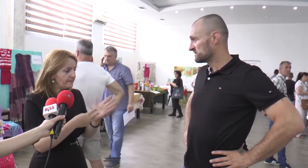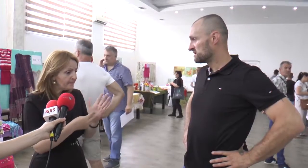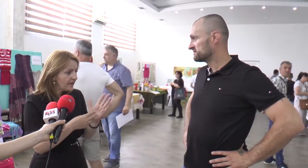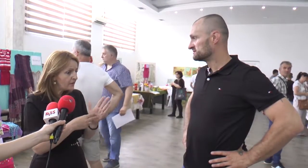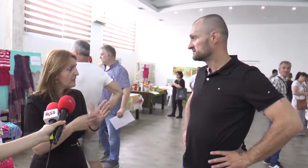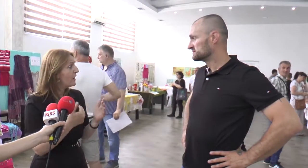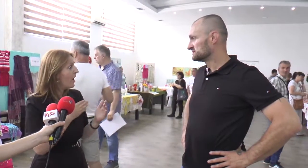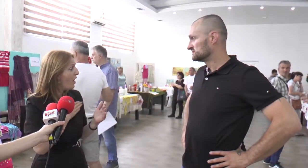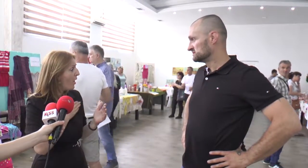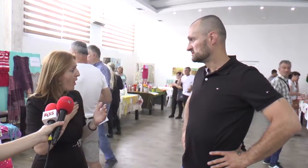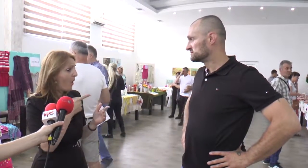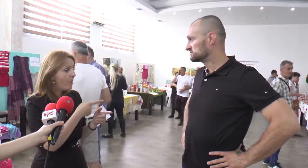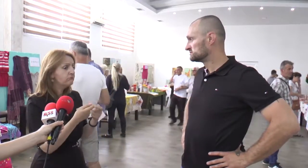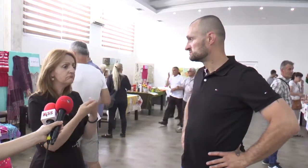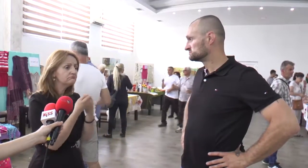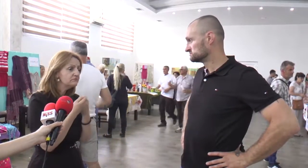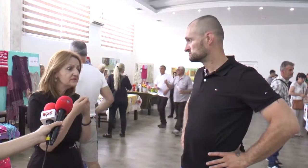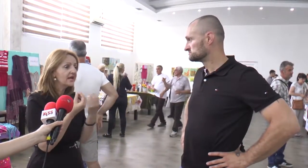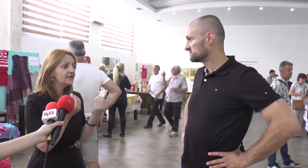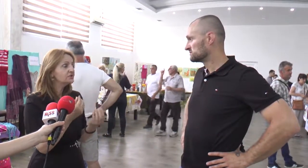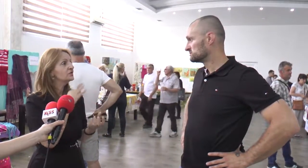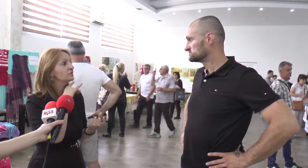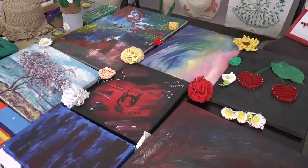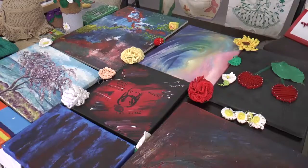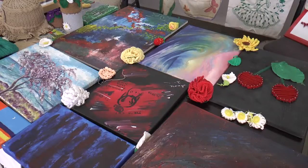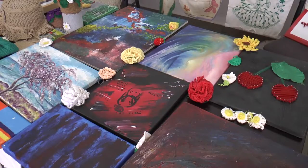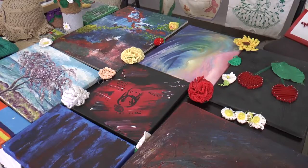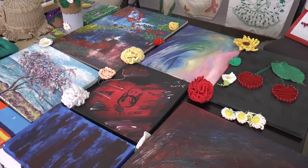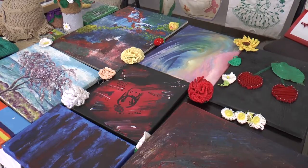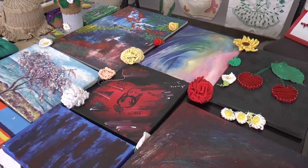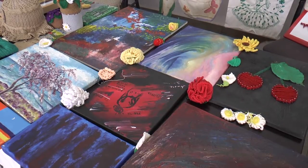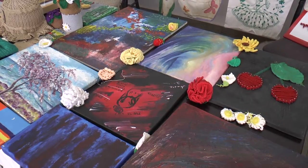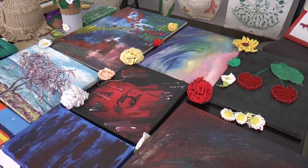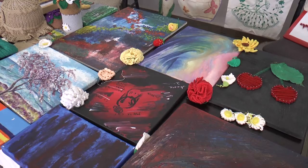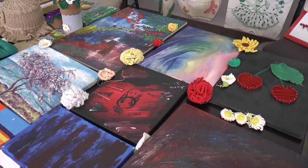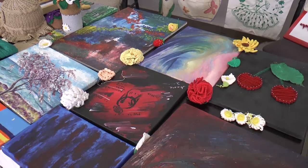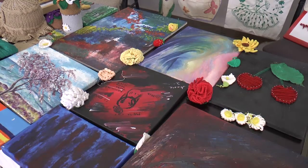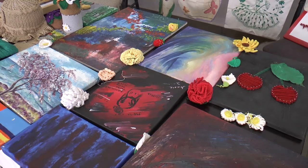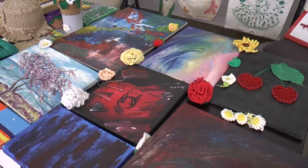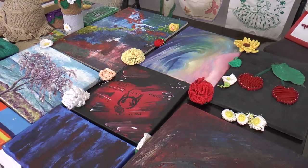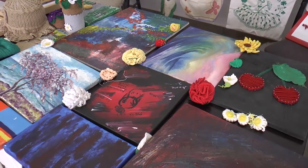organizujete slične ovakve neke izložbe u Mitrovici ili negde šire u Kosovu?